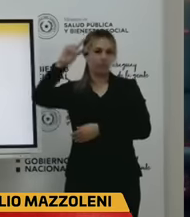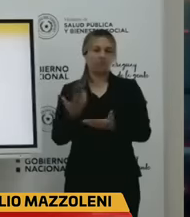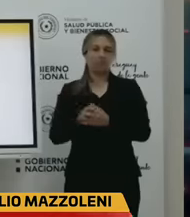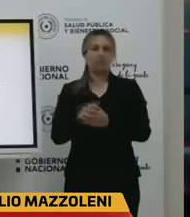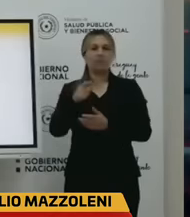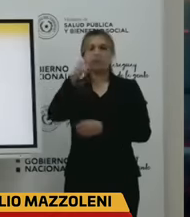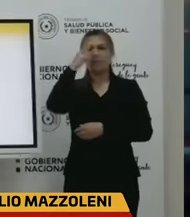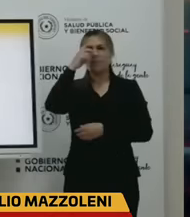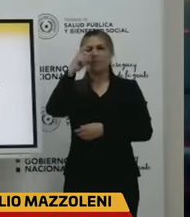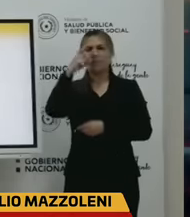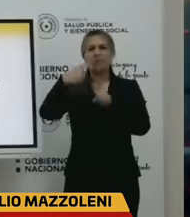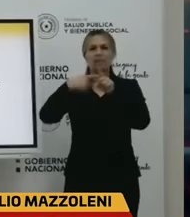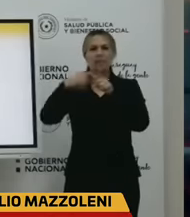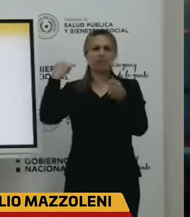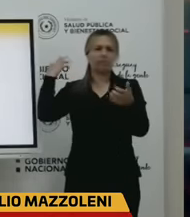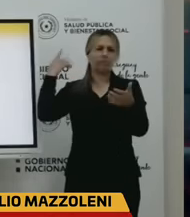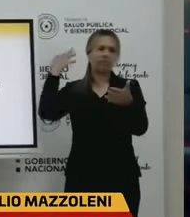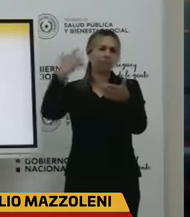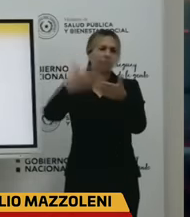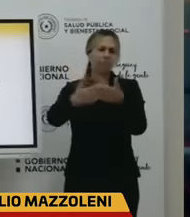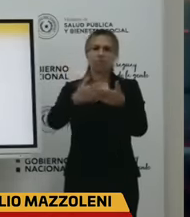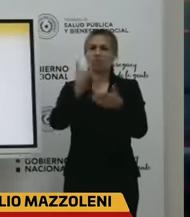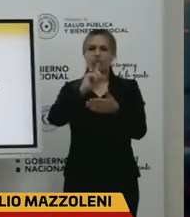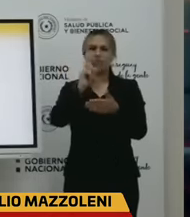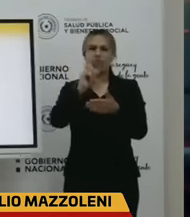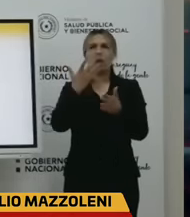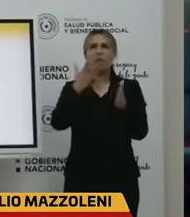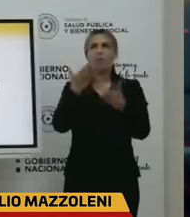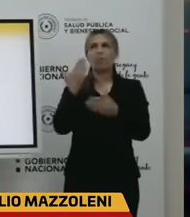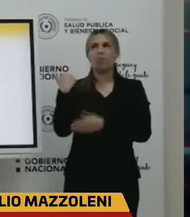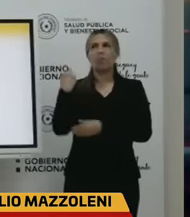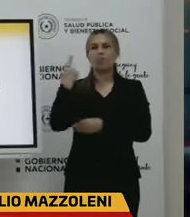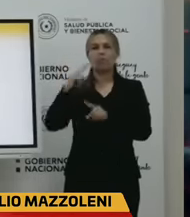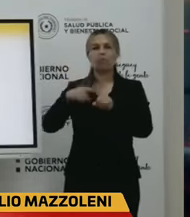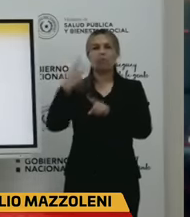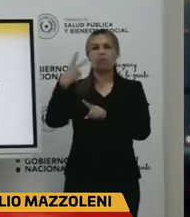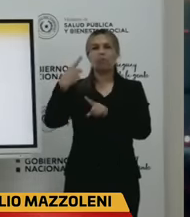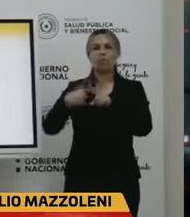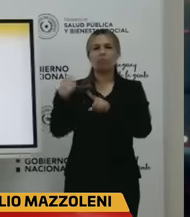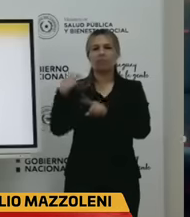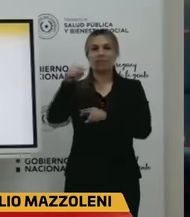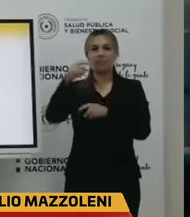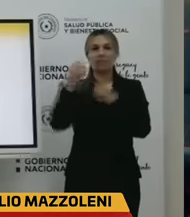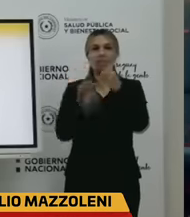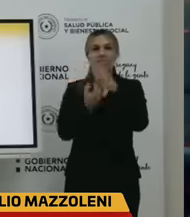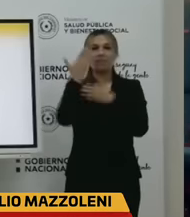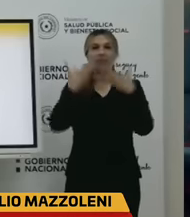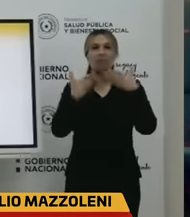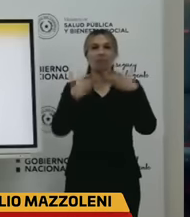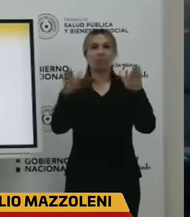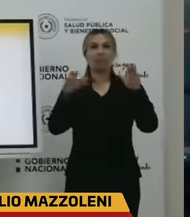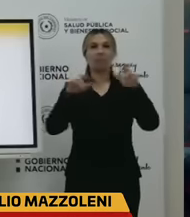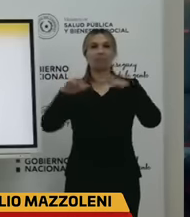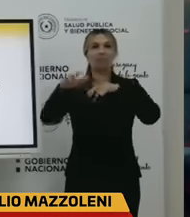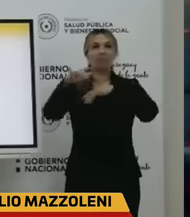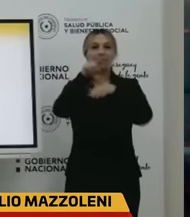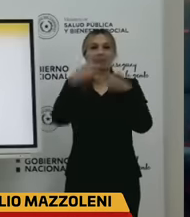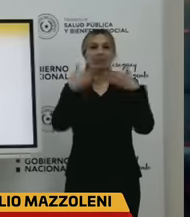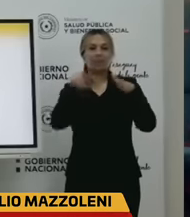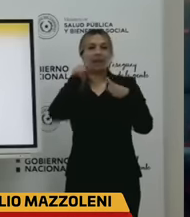6 o 7 meses de pandemia, probablemente en los últimos meses cuando ha habido una circulación sostenida. Y